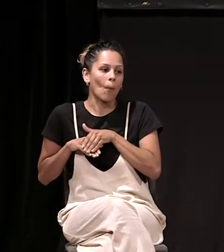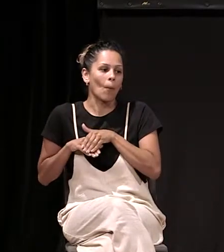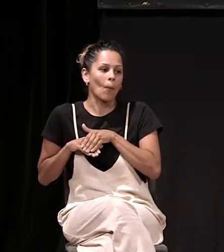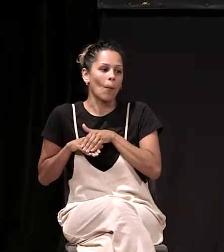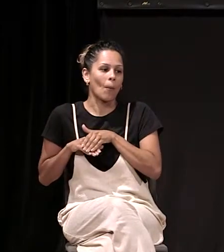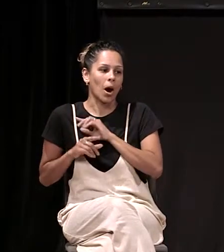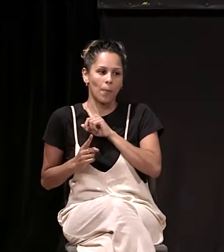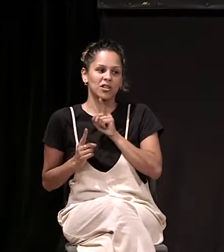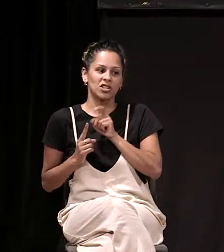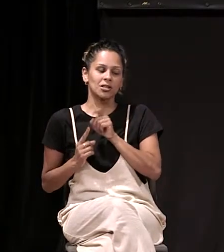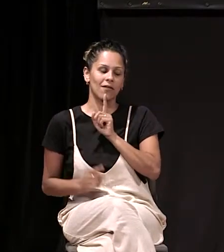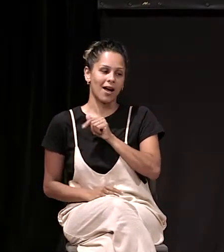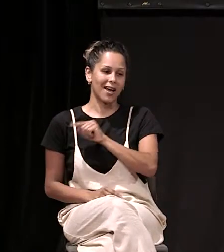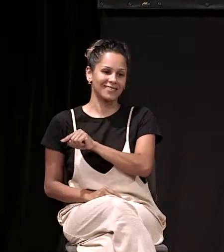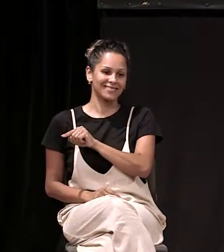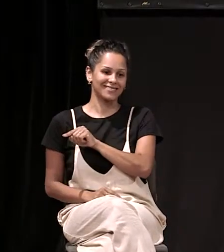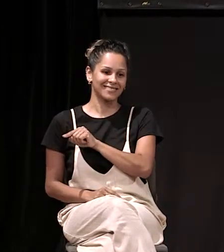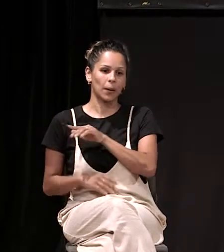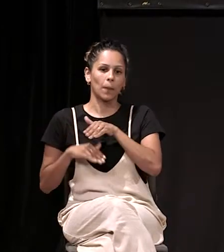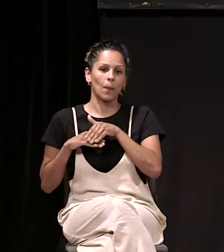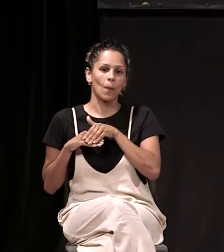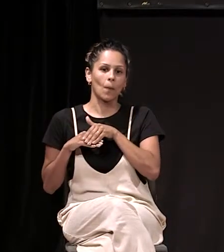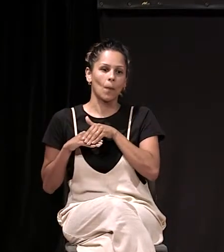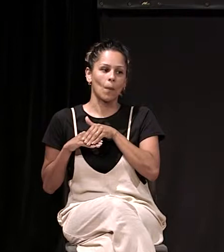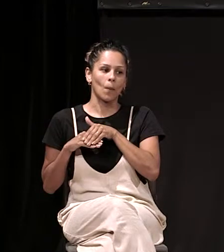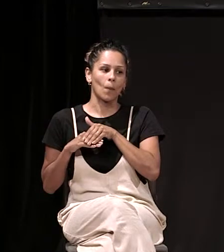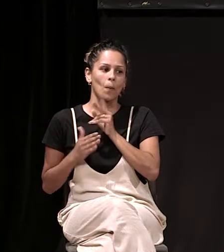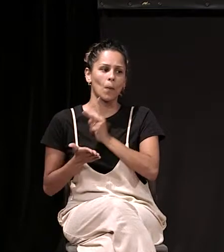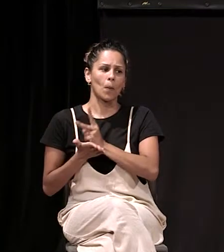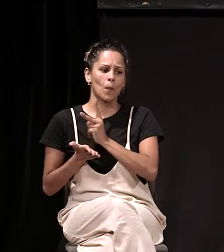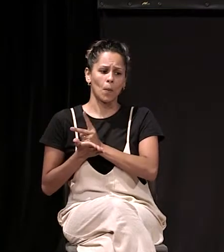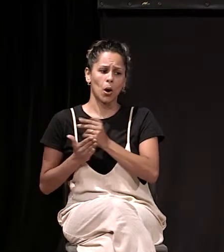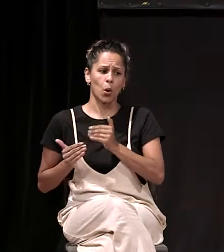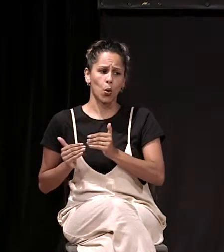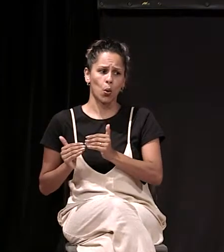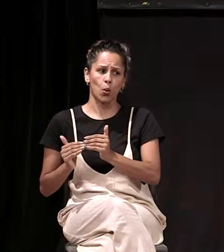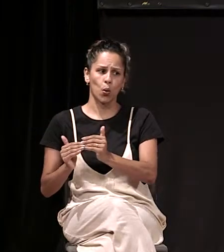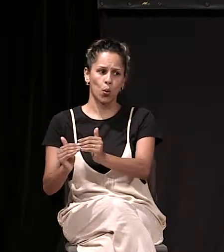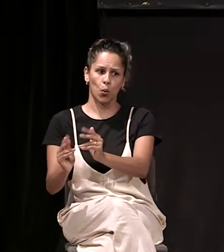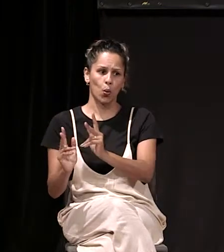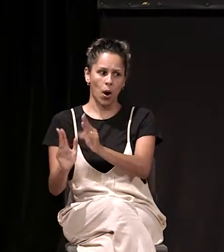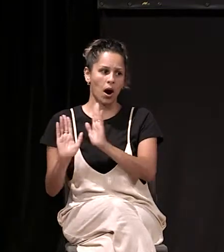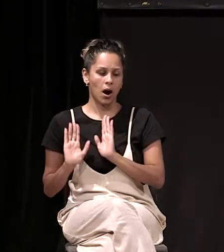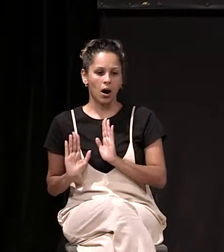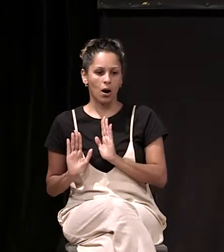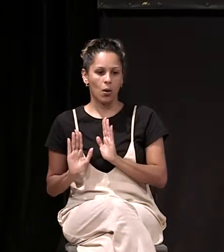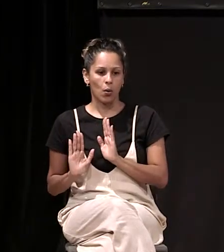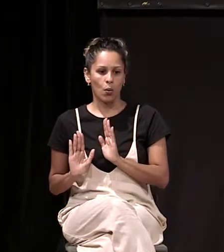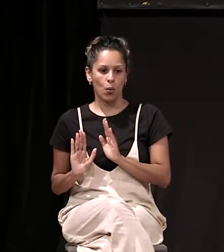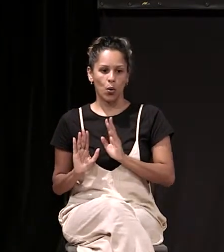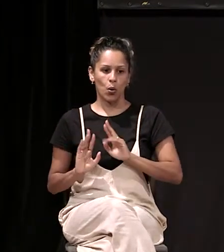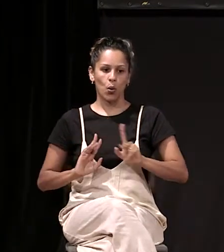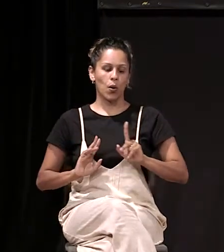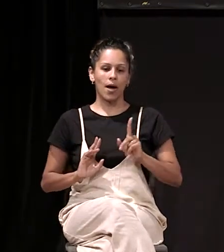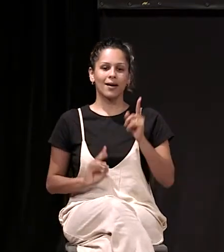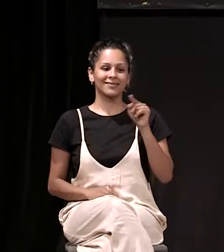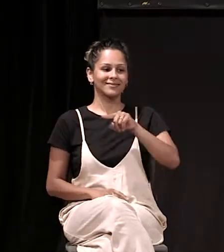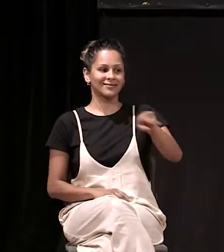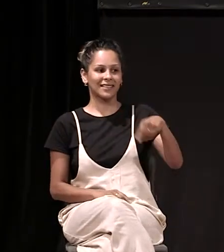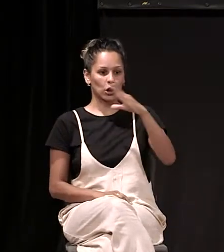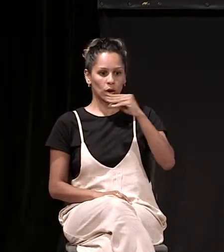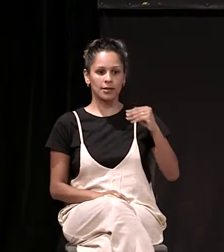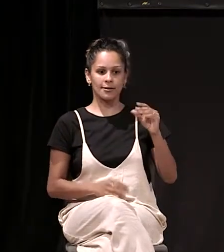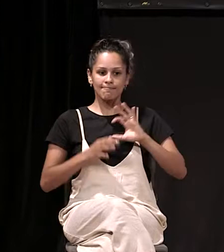jeito que está, serve e continua servindo ao sistema. Não faz que eles pensem.